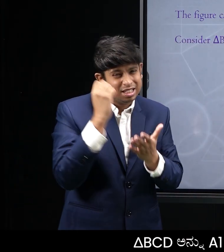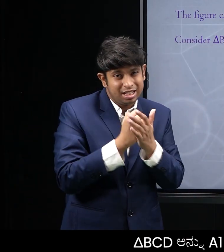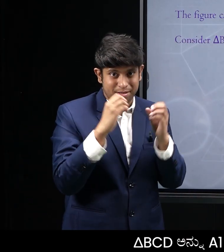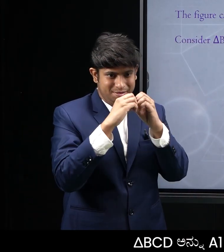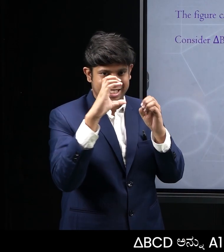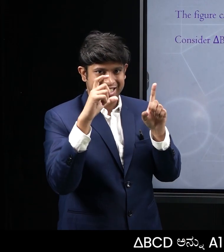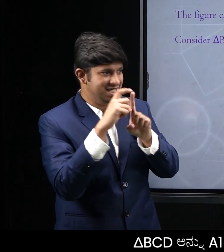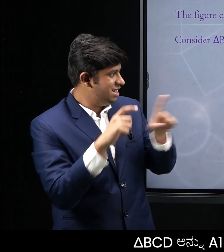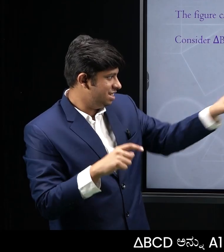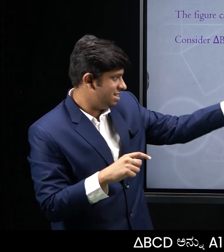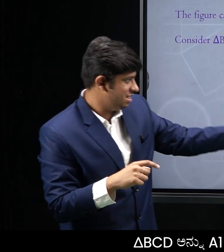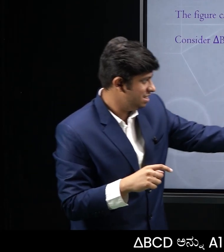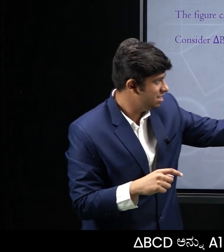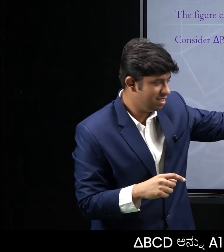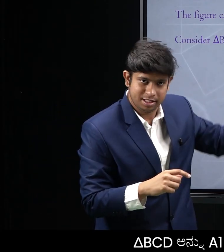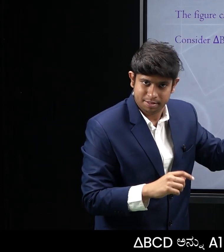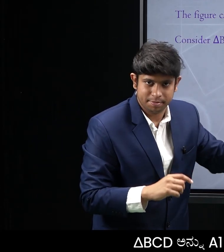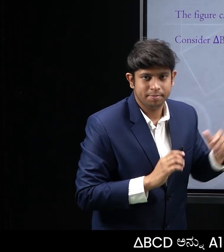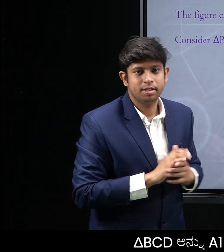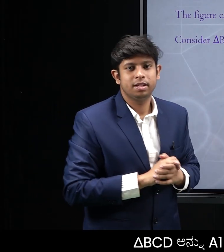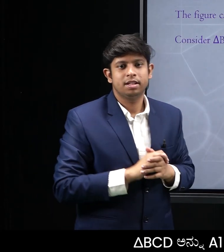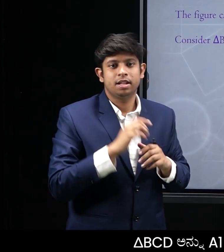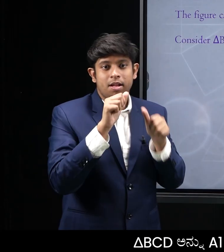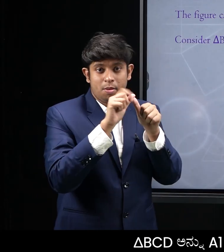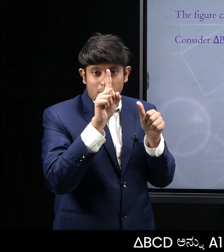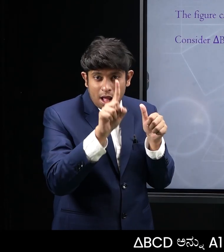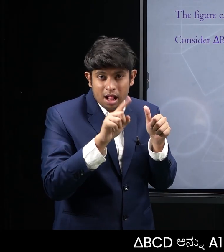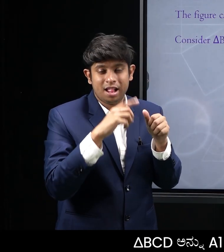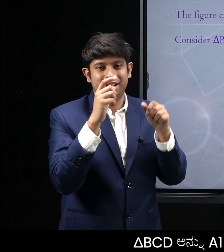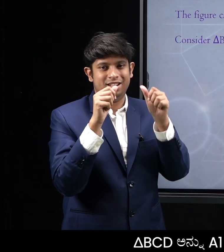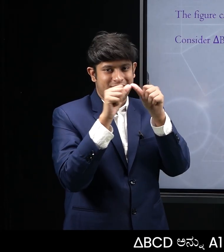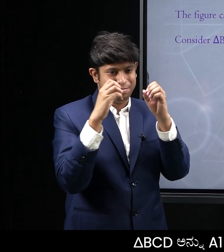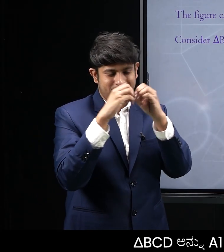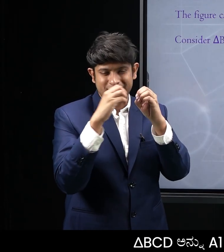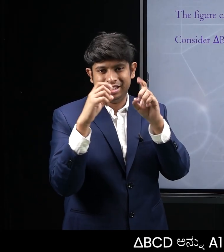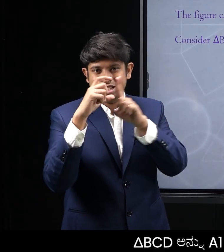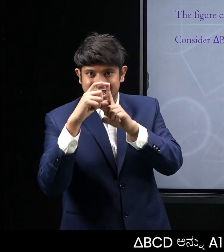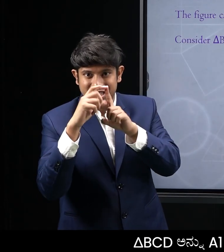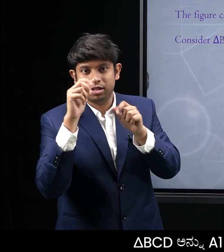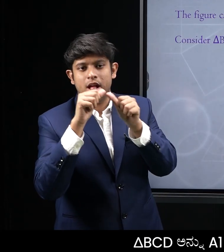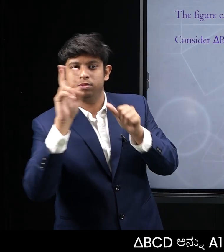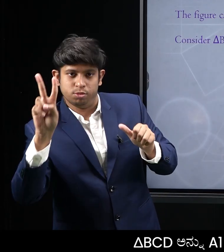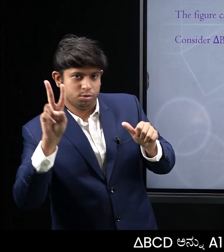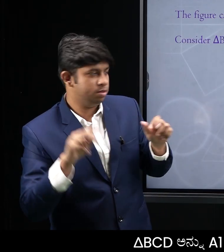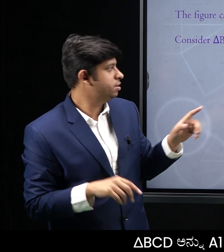ಟ್ರಯಾಂಗಲ್ BCD ಅನ್ನು A1 ಮತ್ತು ಟ್ರಯಾಂಗಲ್ ABD ಅನ್ನು A2 ಎಂದು ಪರಿಗಣಿಸಿ.